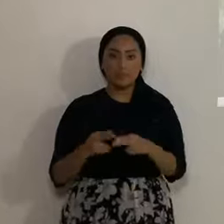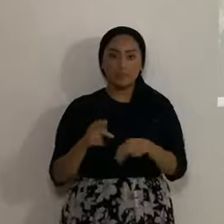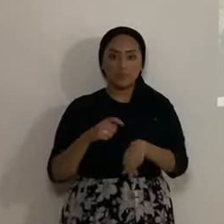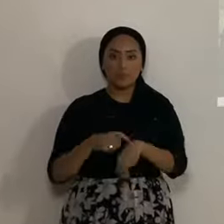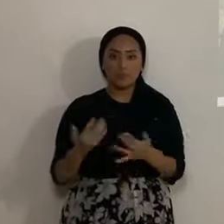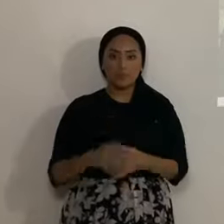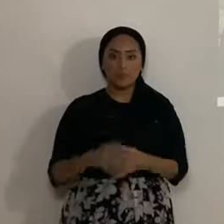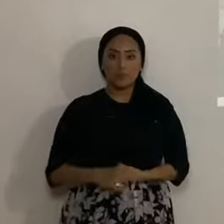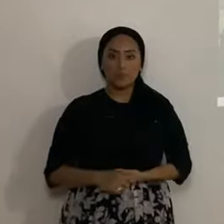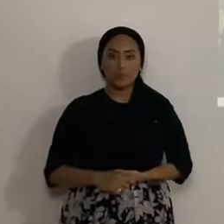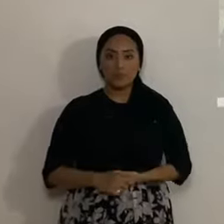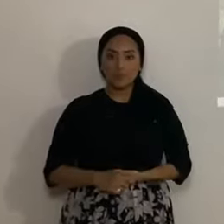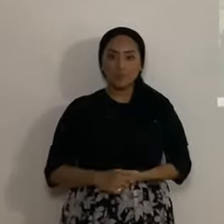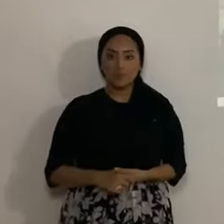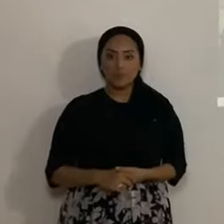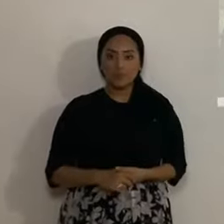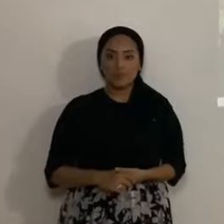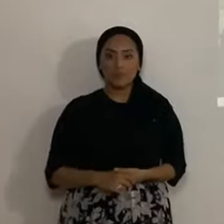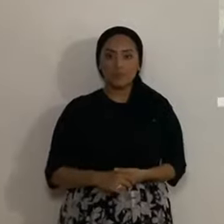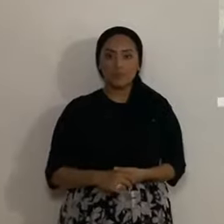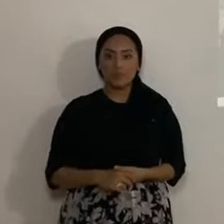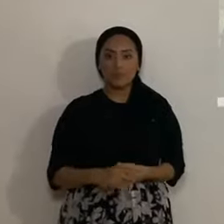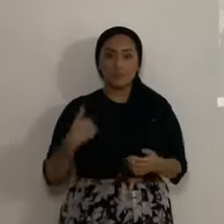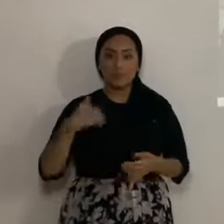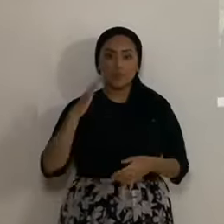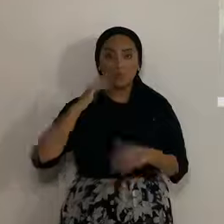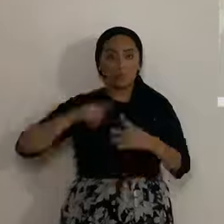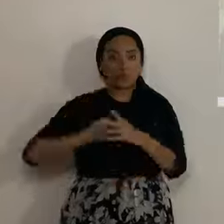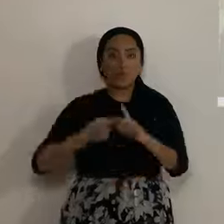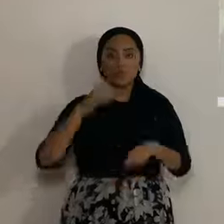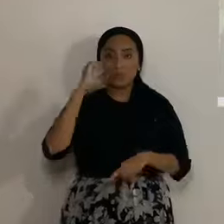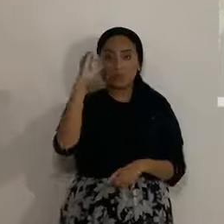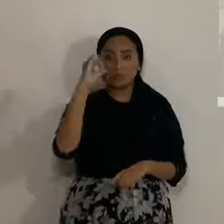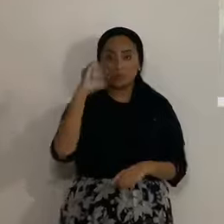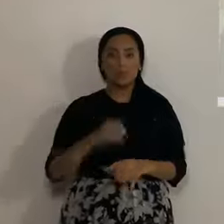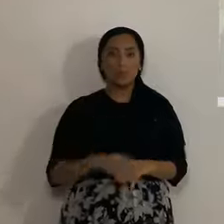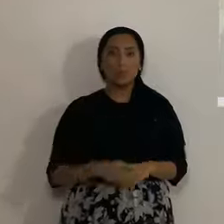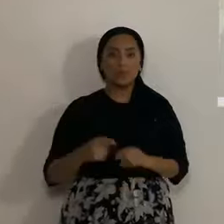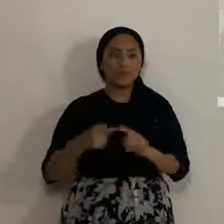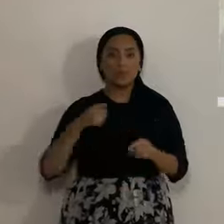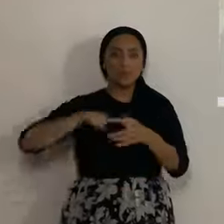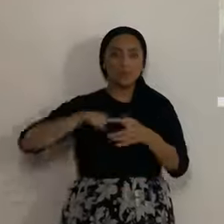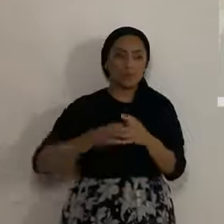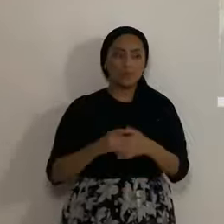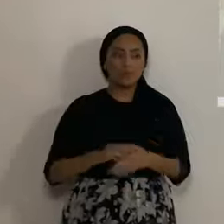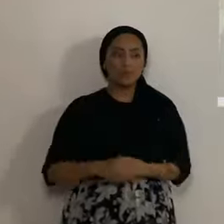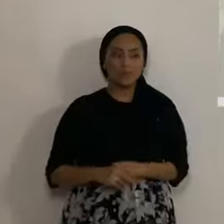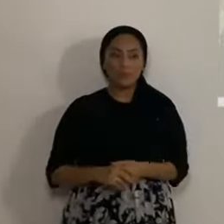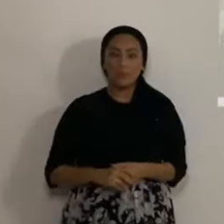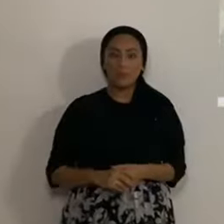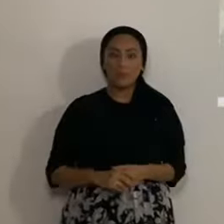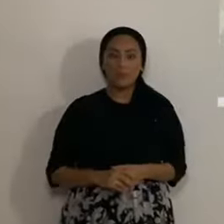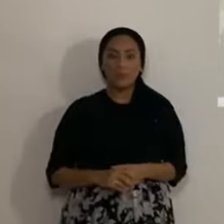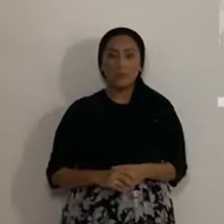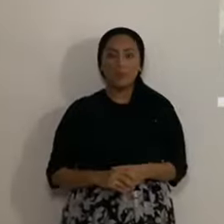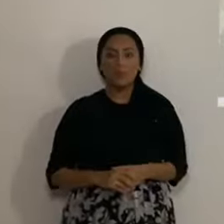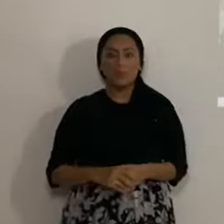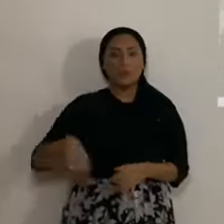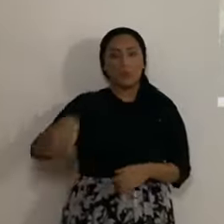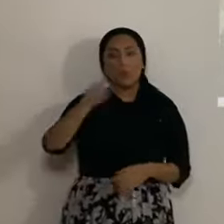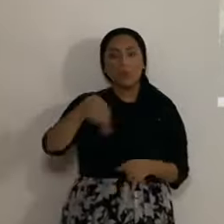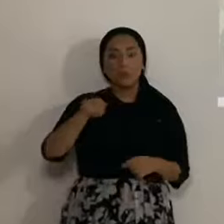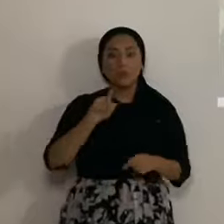La muerte. Vamos a empezar desde cero, desde la base. Son aquellas